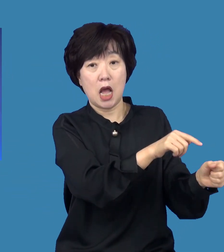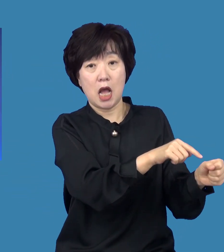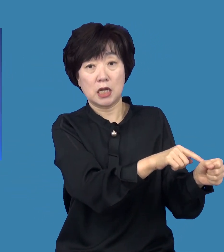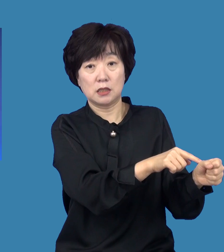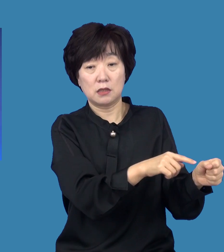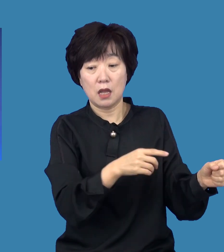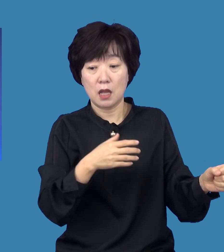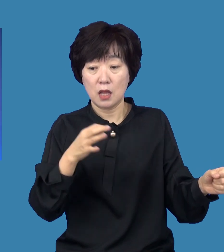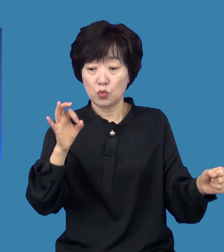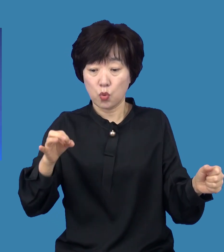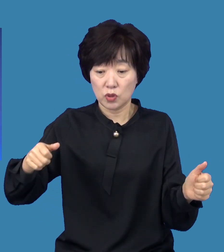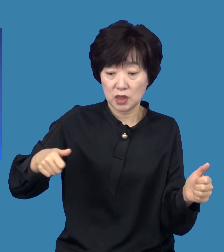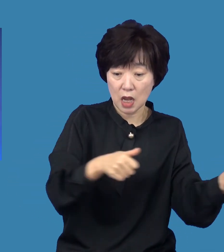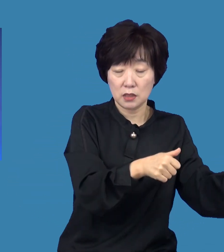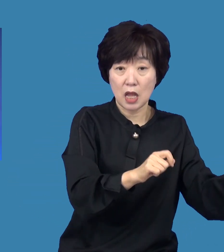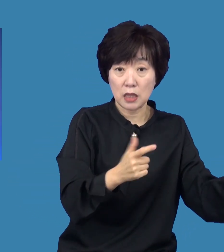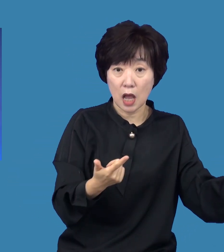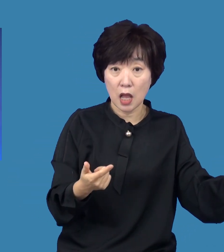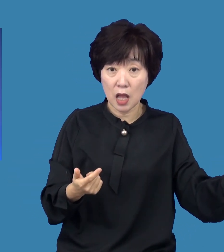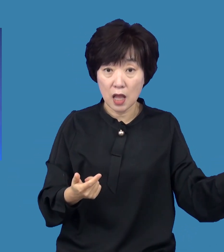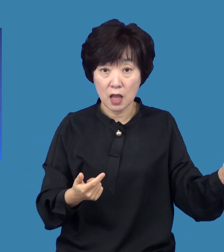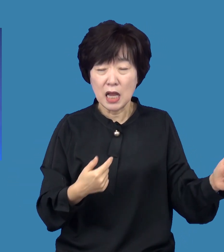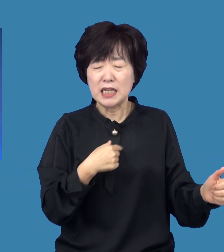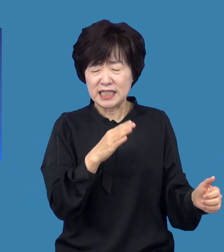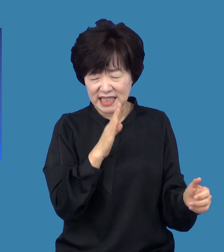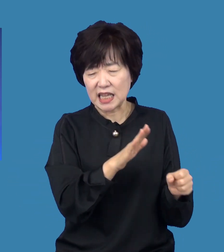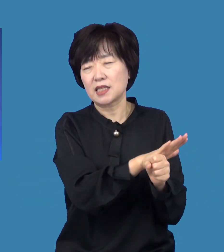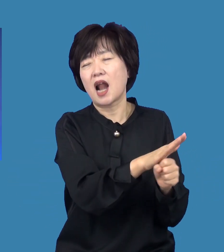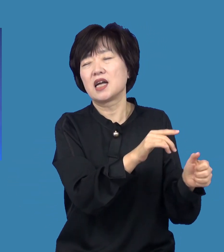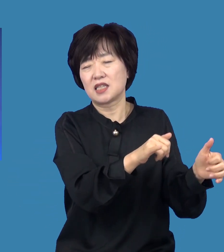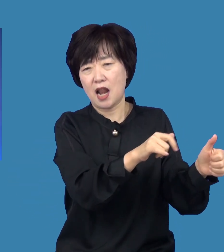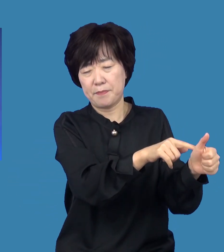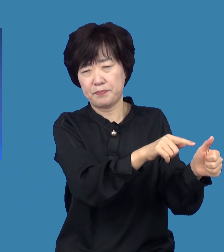있는지 한번 살펴보세요. 내가 진짜로 사랑하는 사람이 있는데